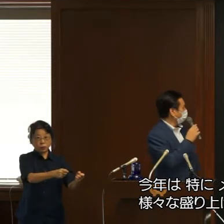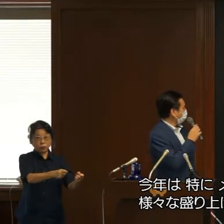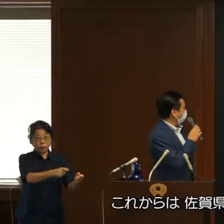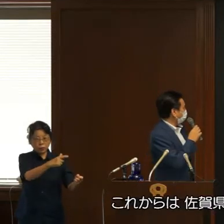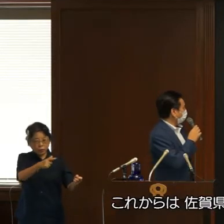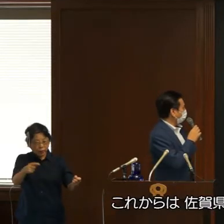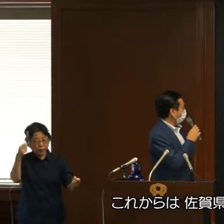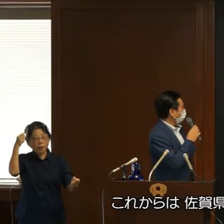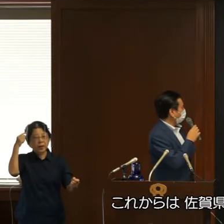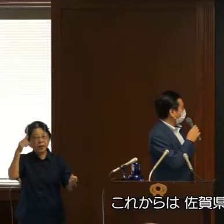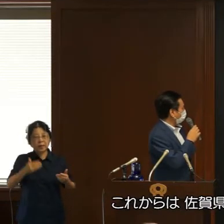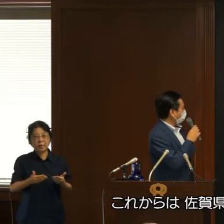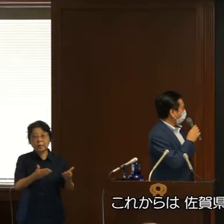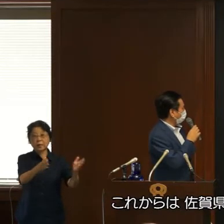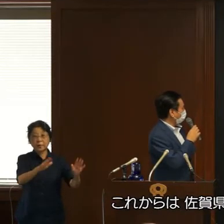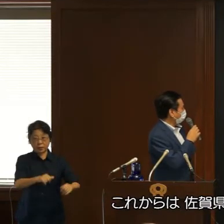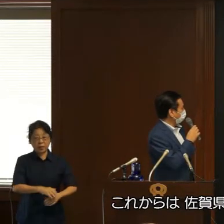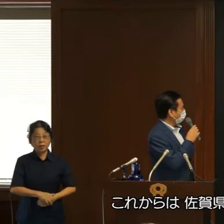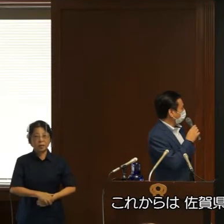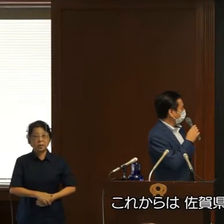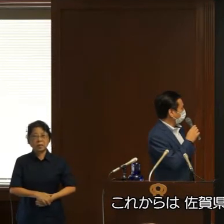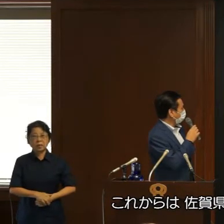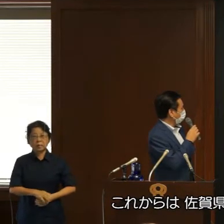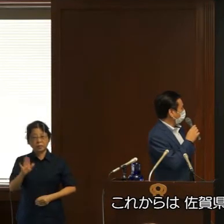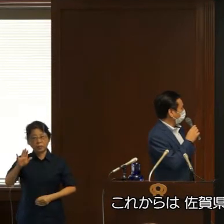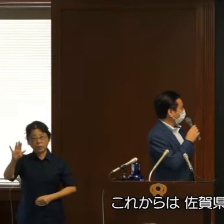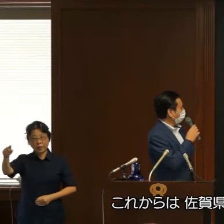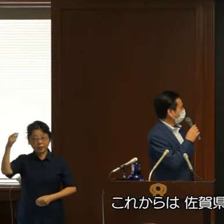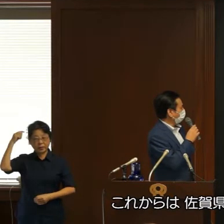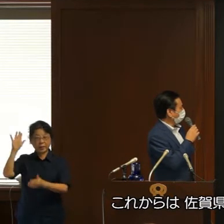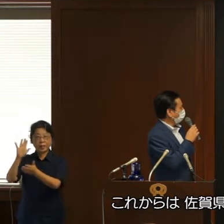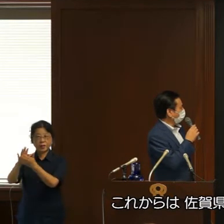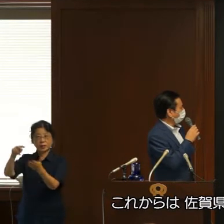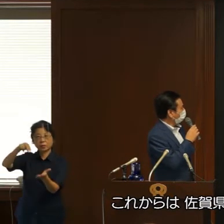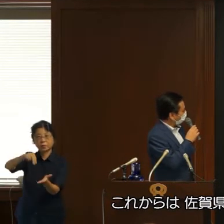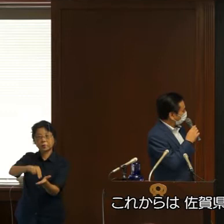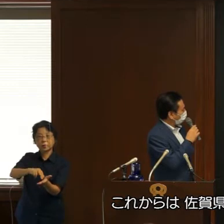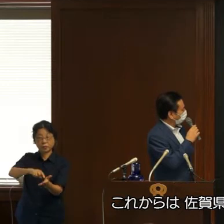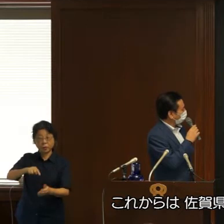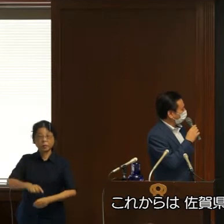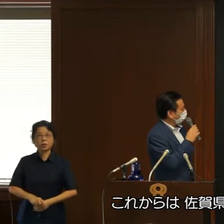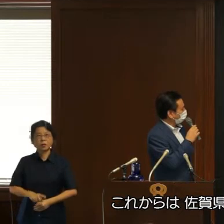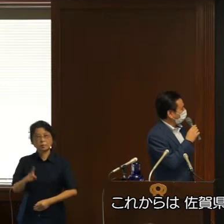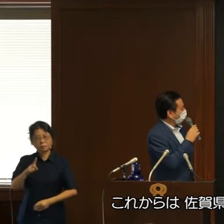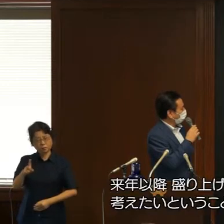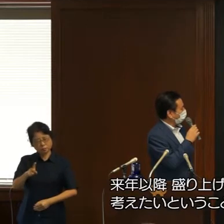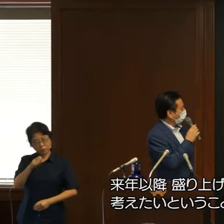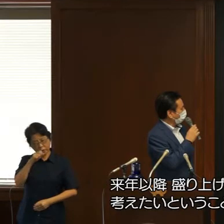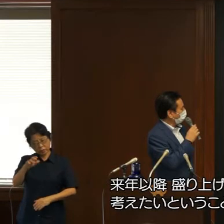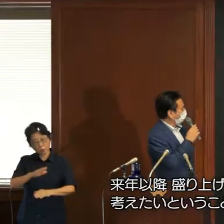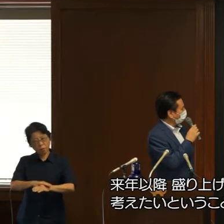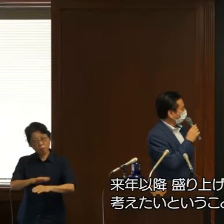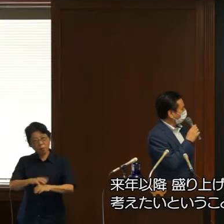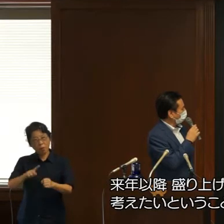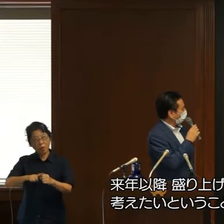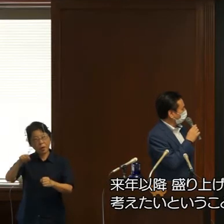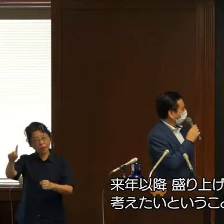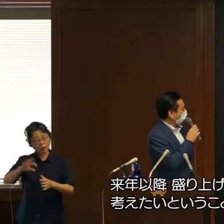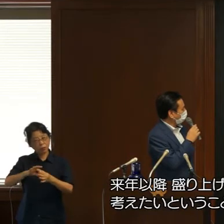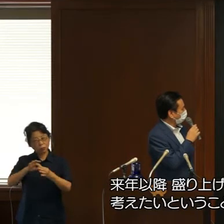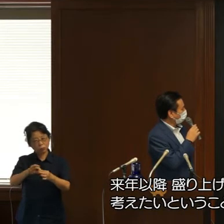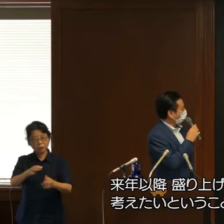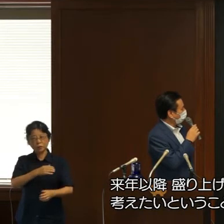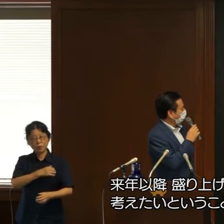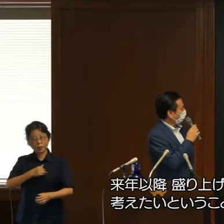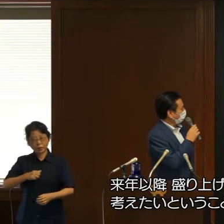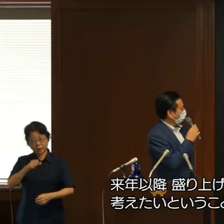たので、まあ、これからは佐賀県としても、なんかいい方法で来年以降盛り上げていく方法を考